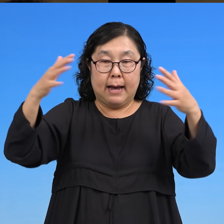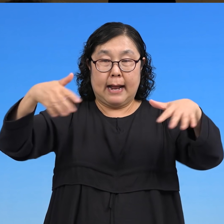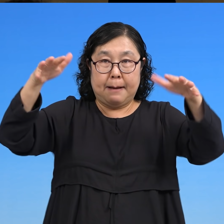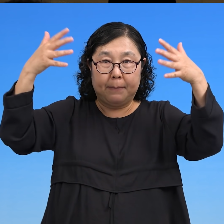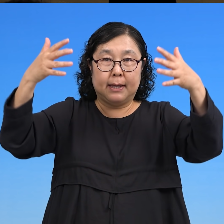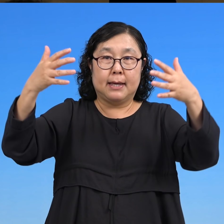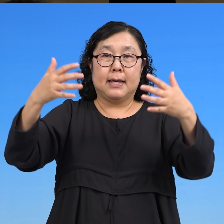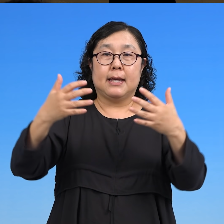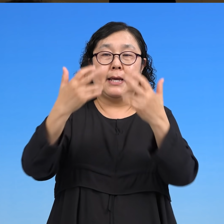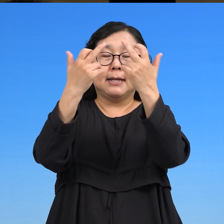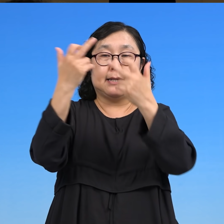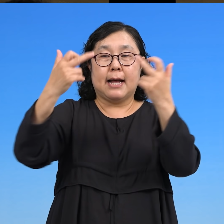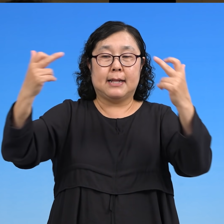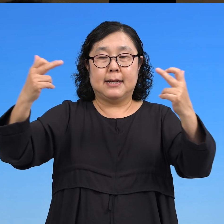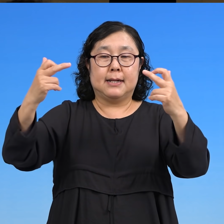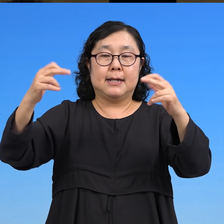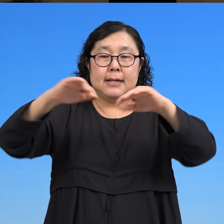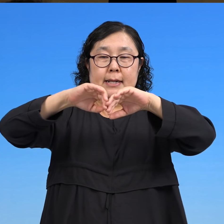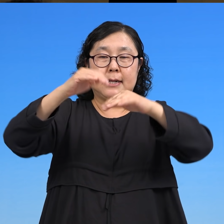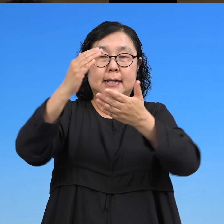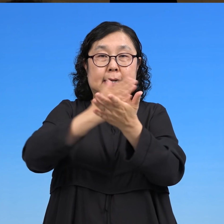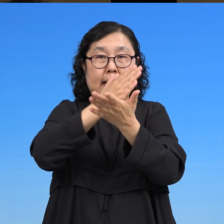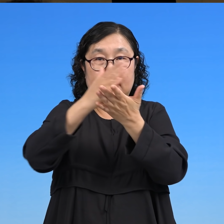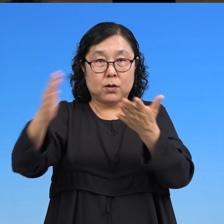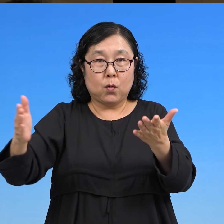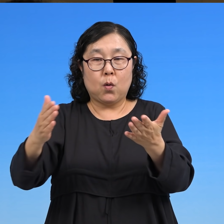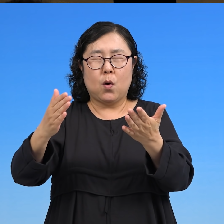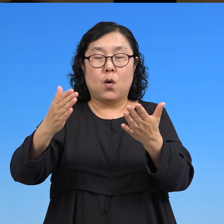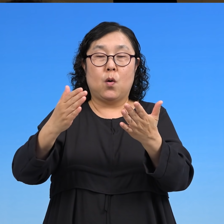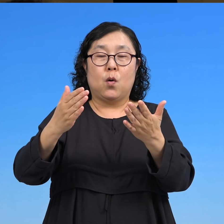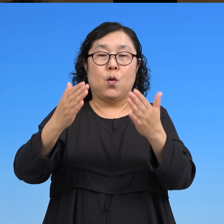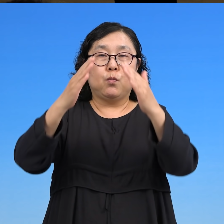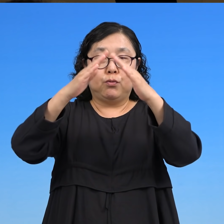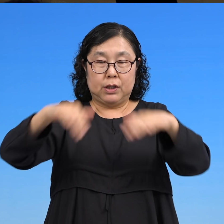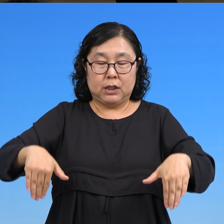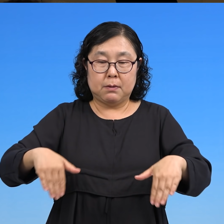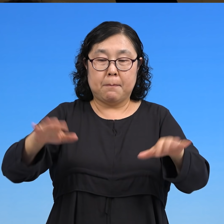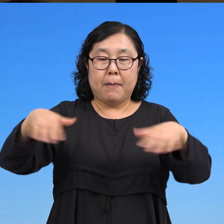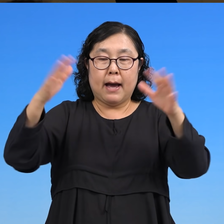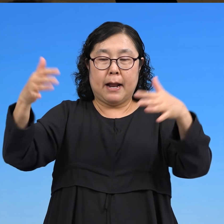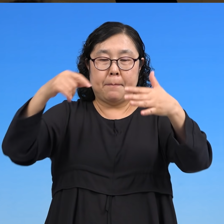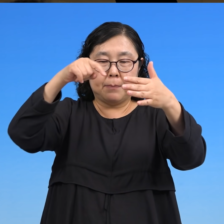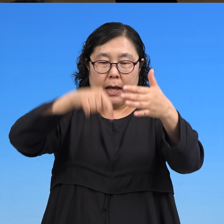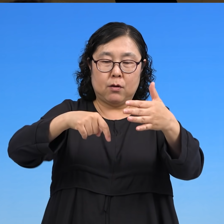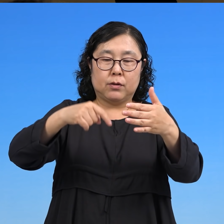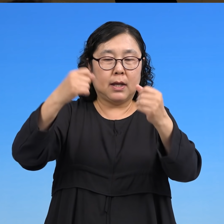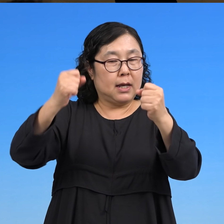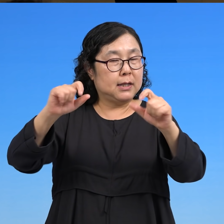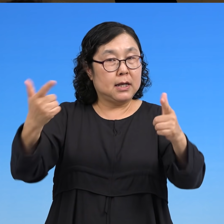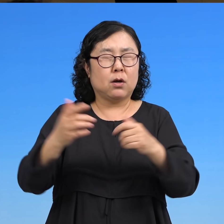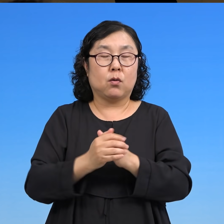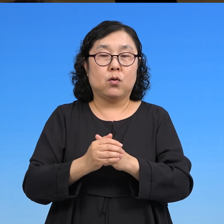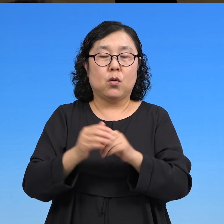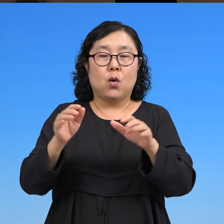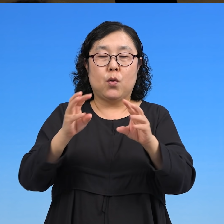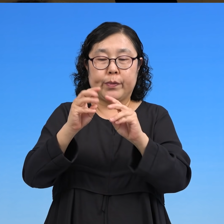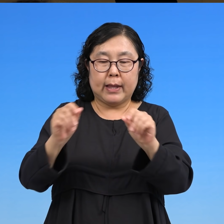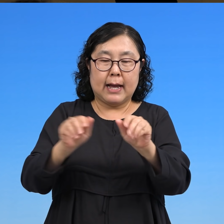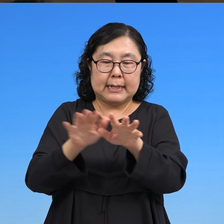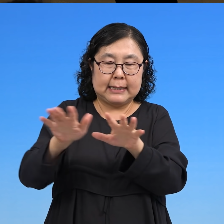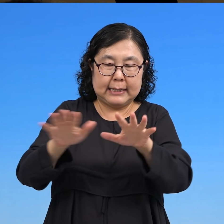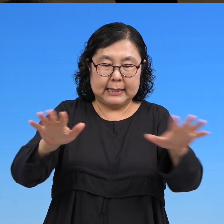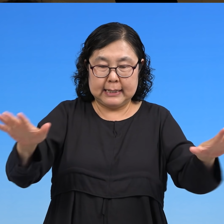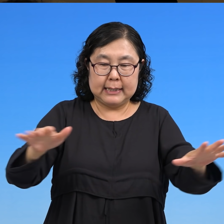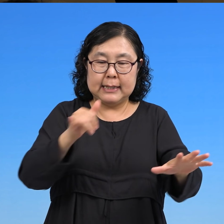산을 가르고 바위를 부수나 바람 가운데 여호와께서 계시지 아니하며, 또 그 다음도 보세요. 바람 후에 지진이